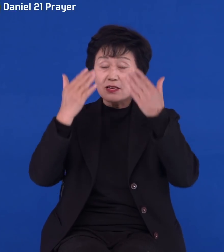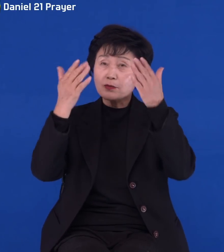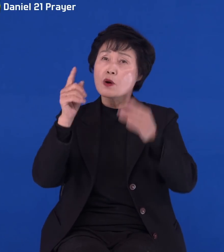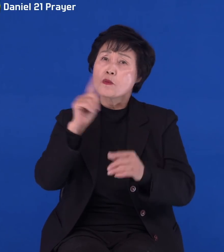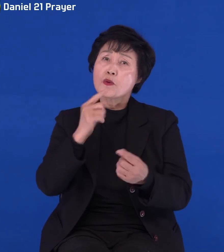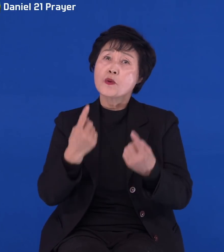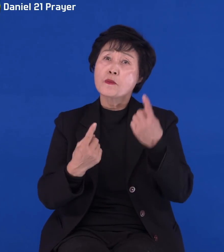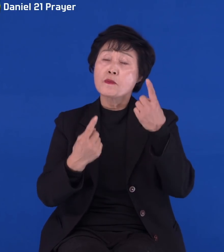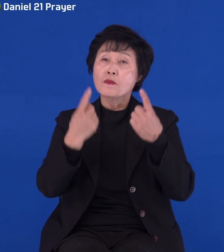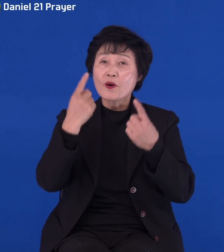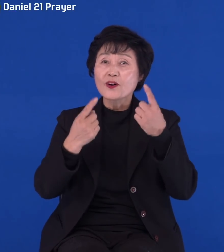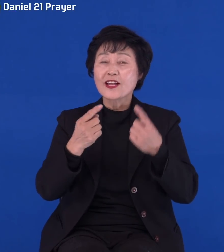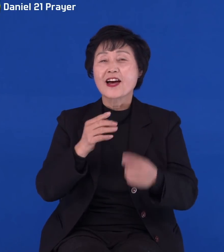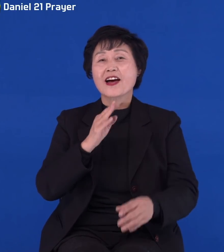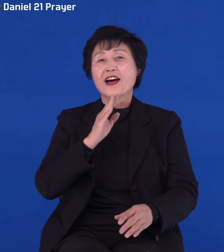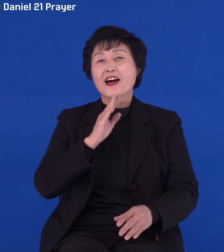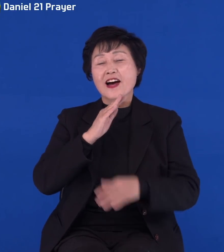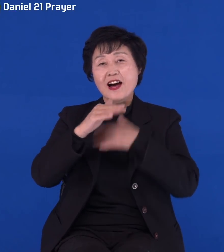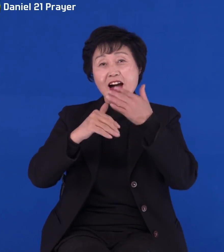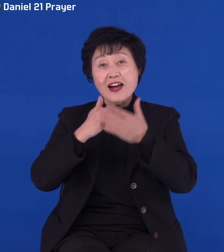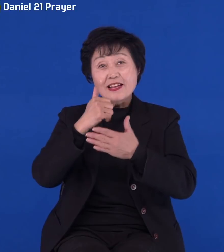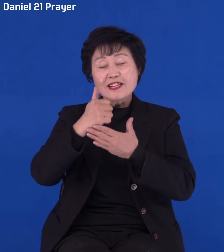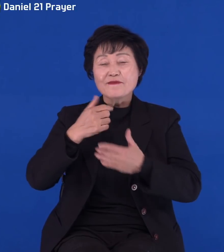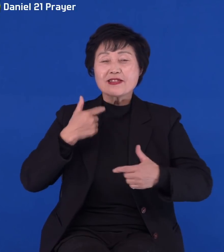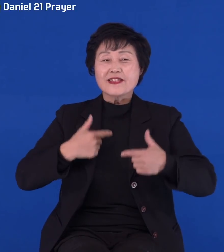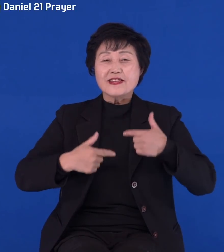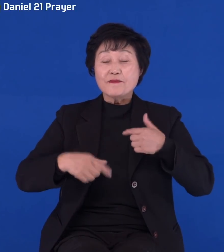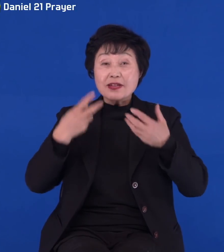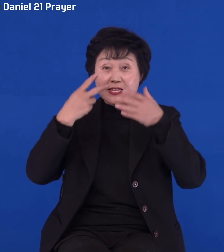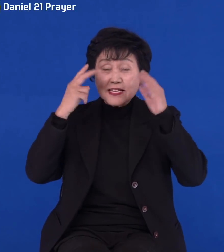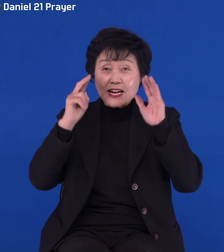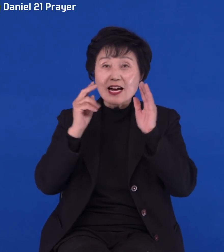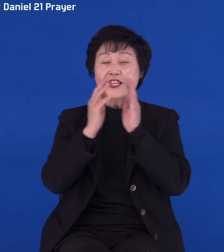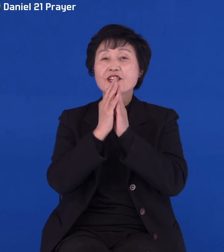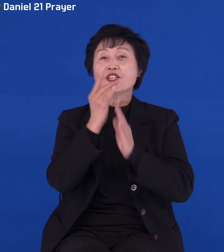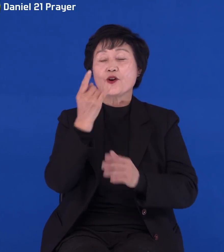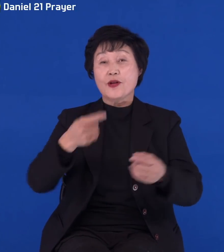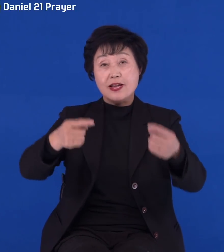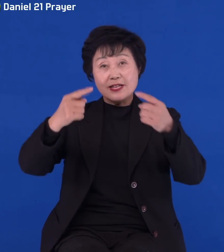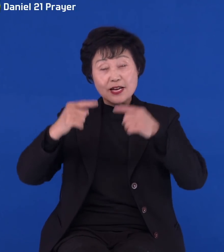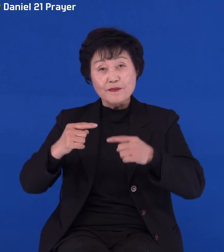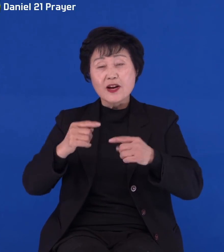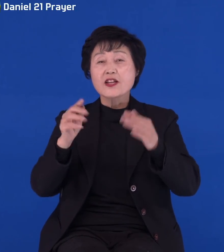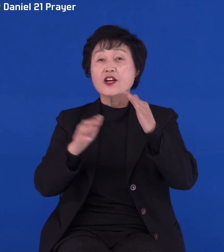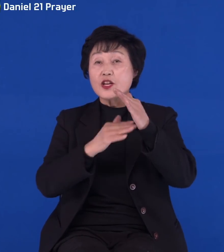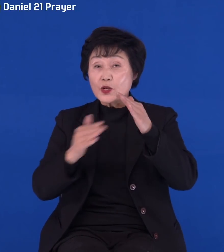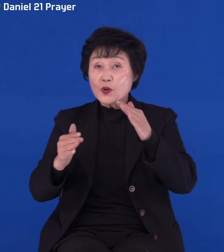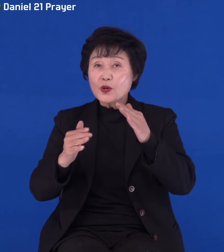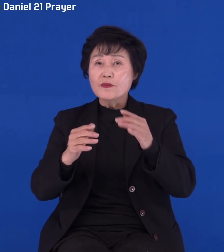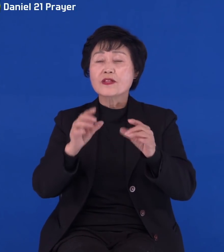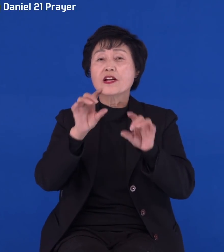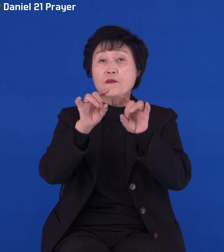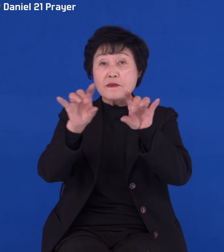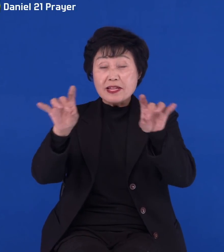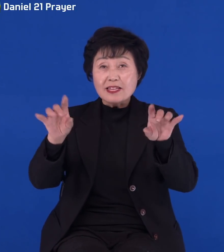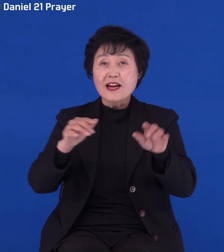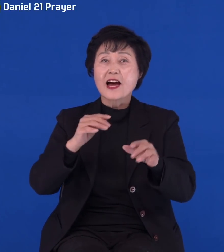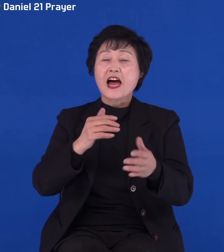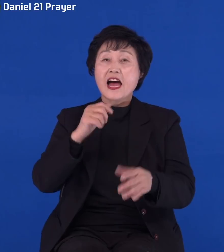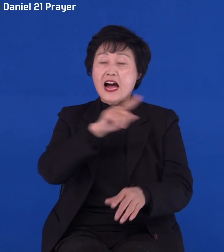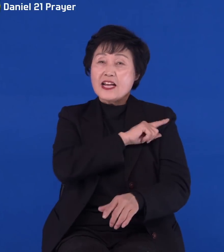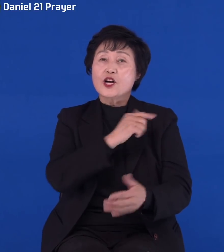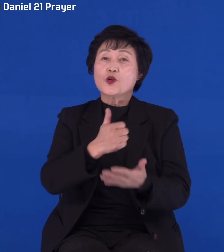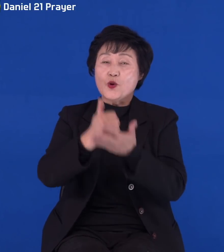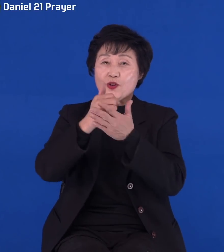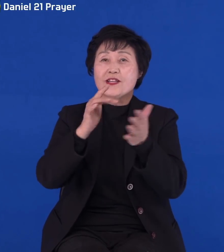또 정말 하나님이 기뻐하시는 이 다니엘 기도에 참여하는 모든 성도님들 한 분 한 분을 가장 존귀하신 예수님의 이름으로